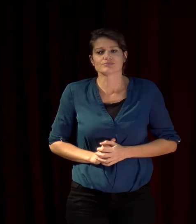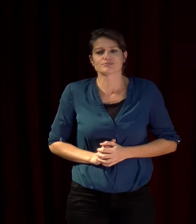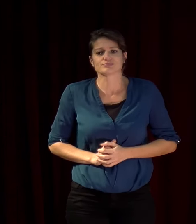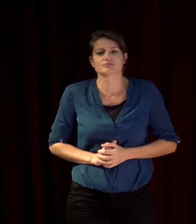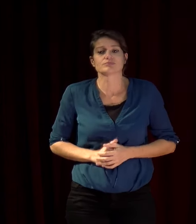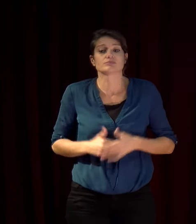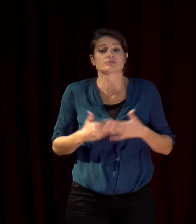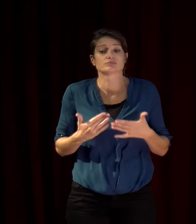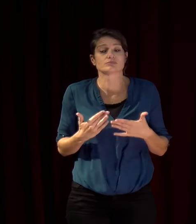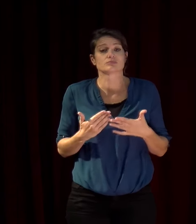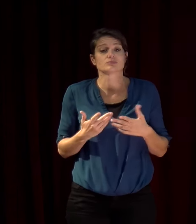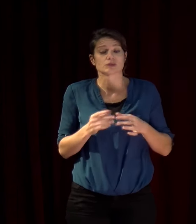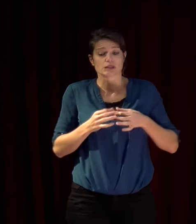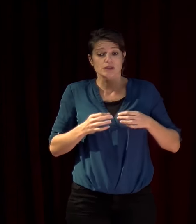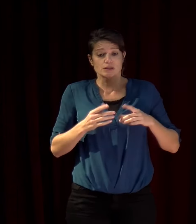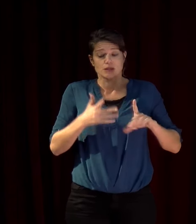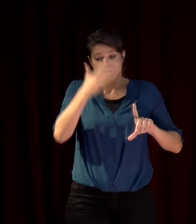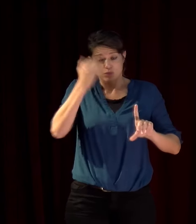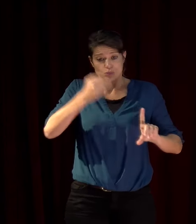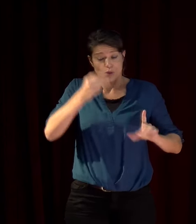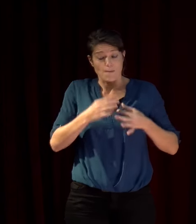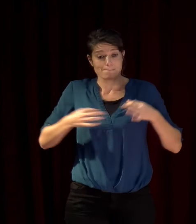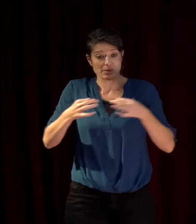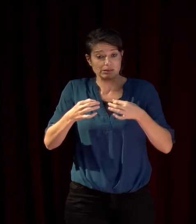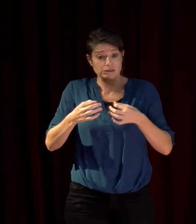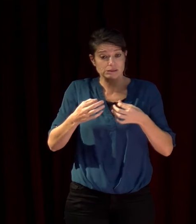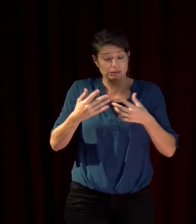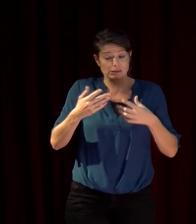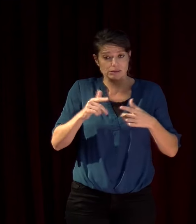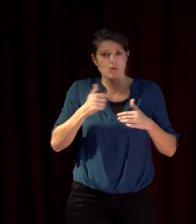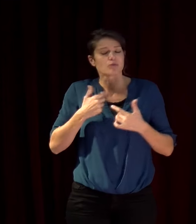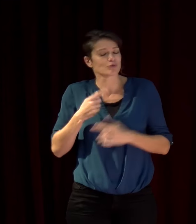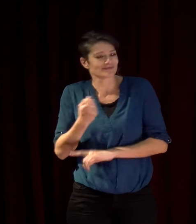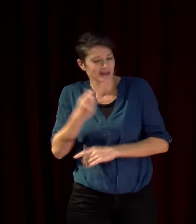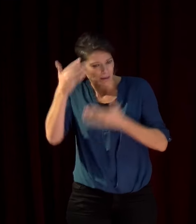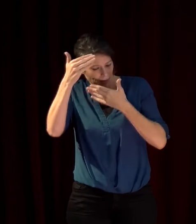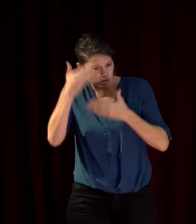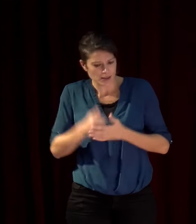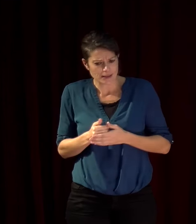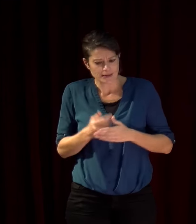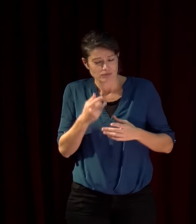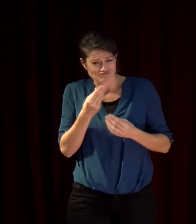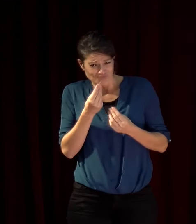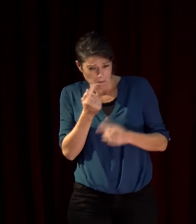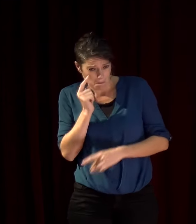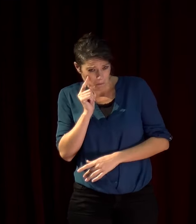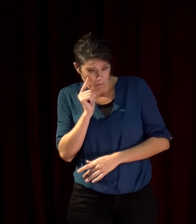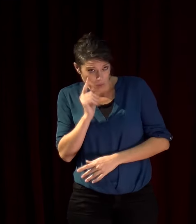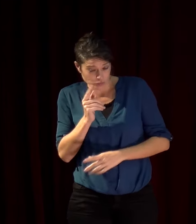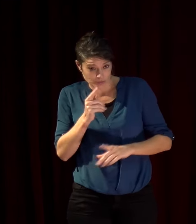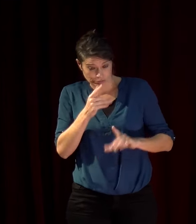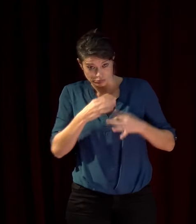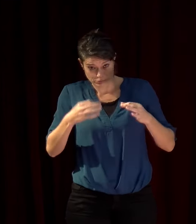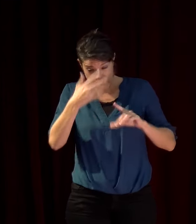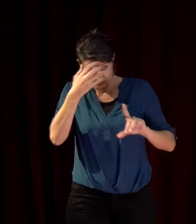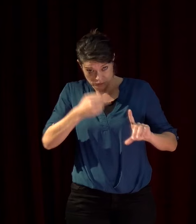est-ce que les pays du Maghreb le Maroc moi je suis d'origine marocaine est-ce qu'ils sont conscients du rôle